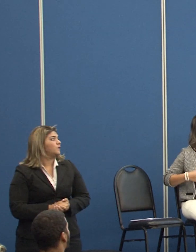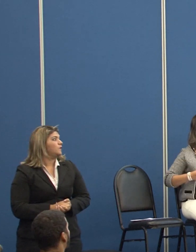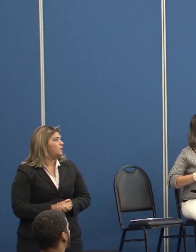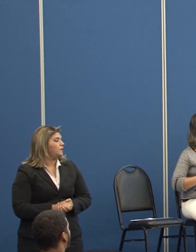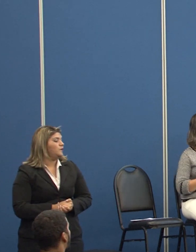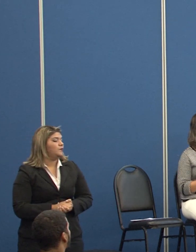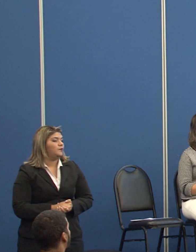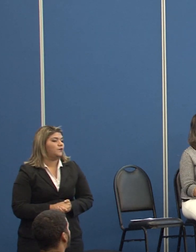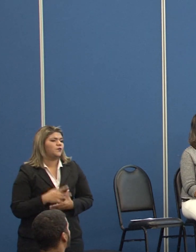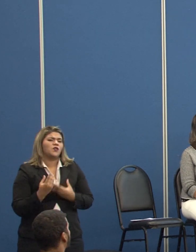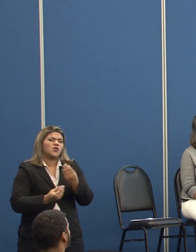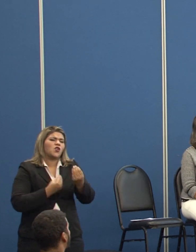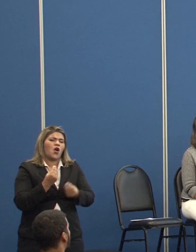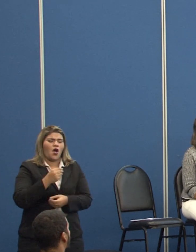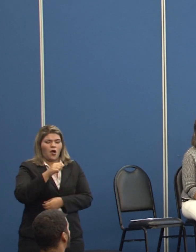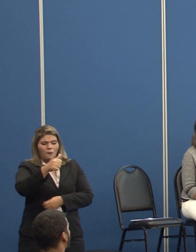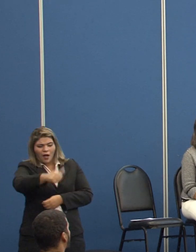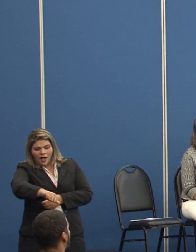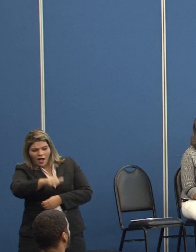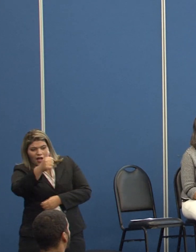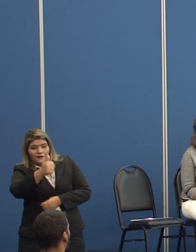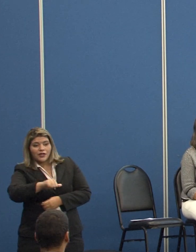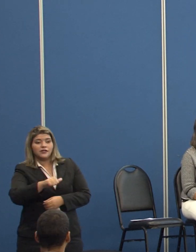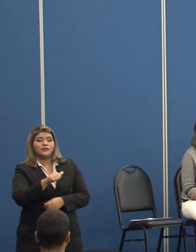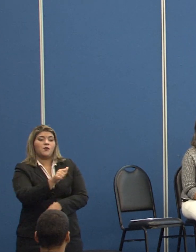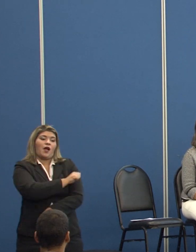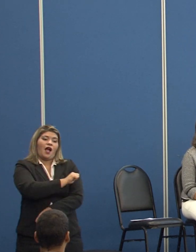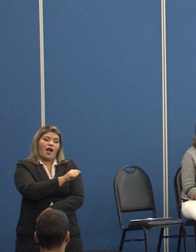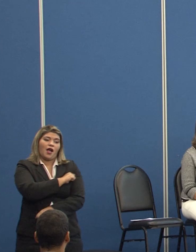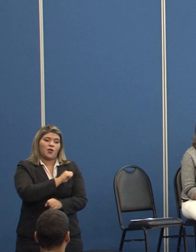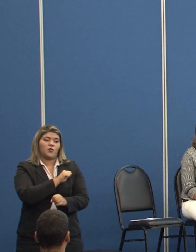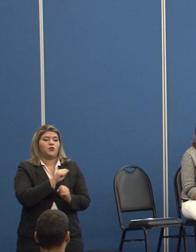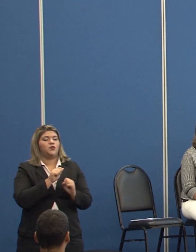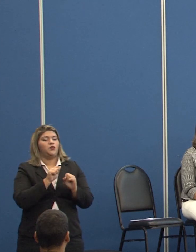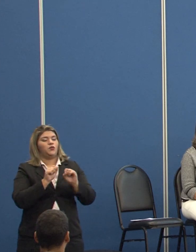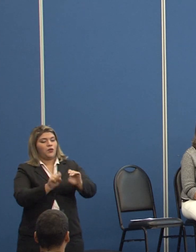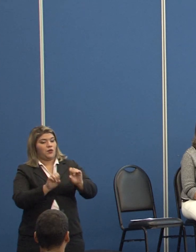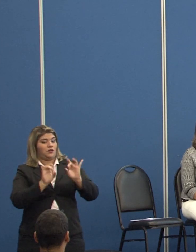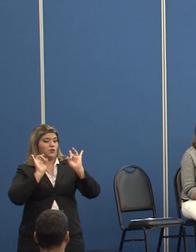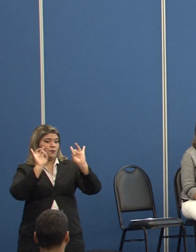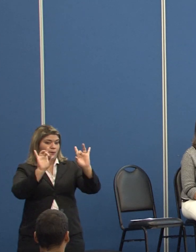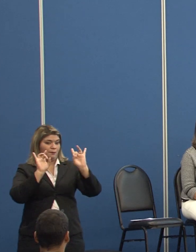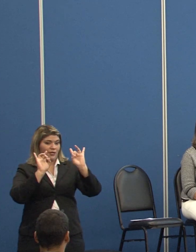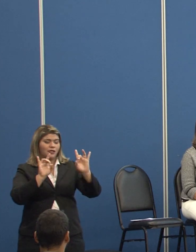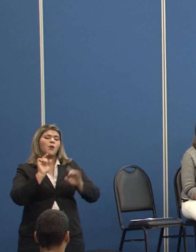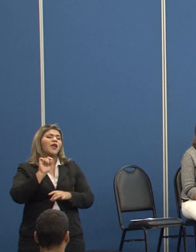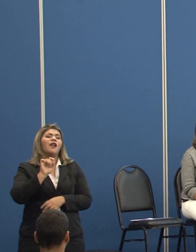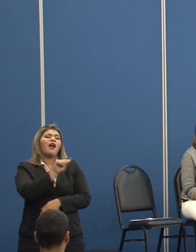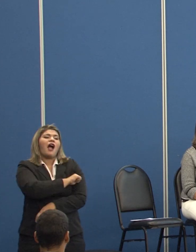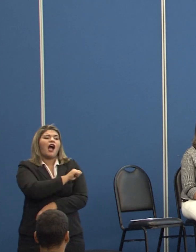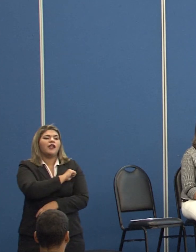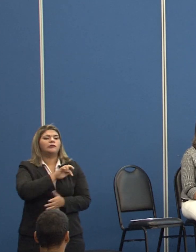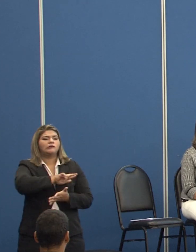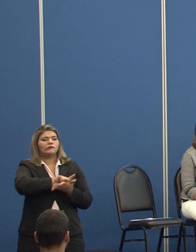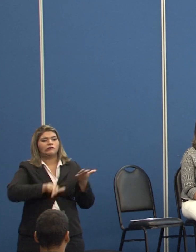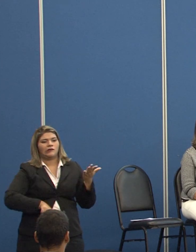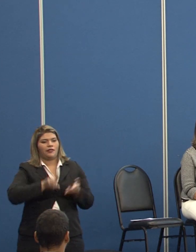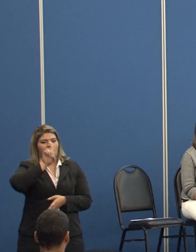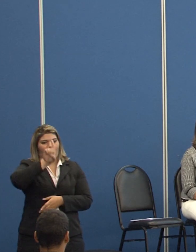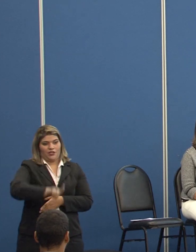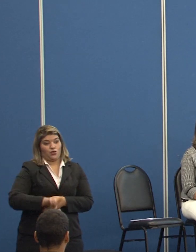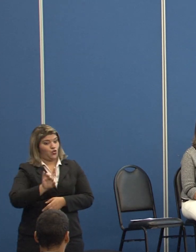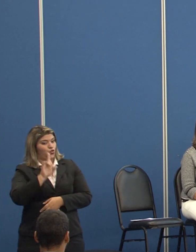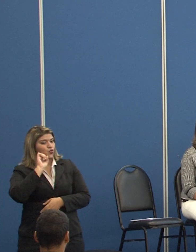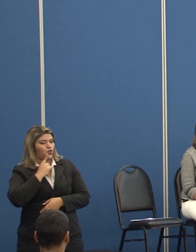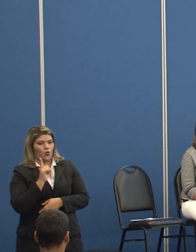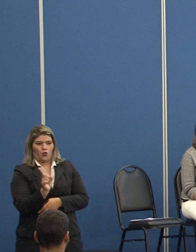para alunos do público-alvo da educação especial, que são alunos com múltiplas deficiências, né? Não somente alunos